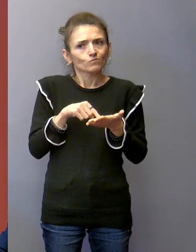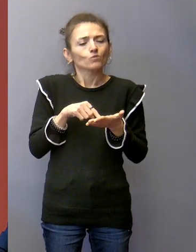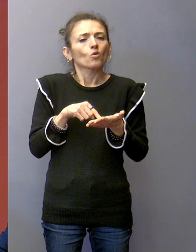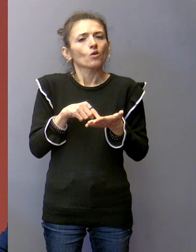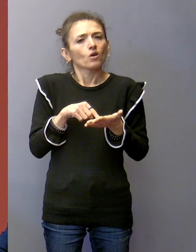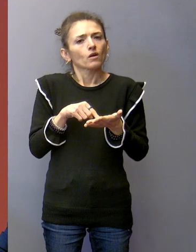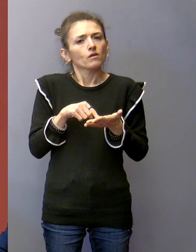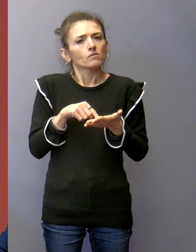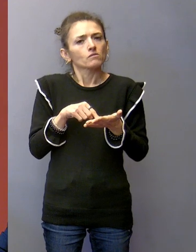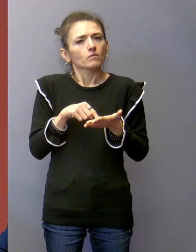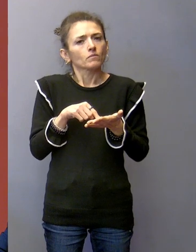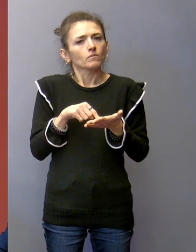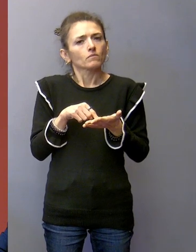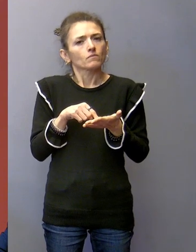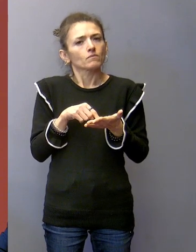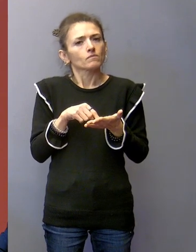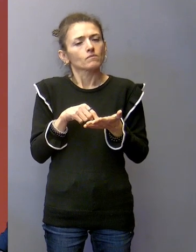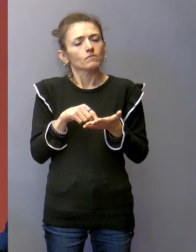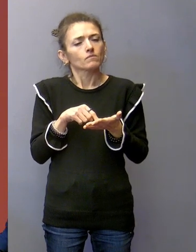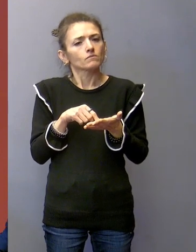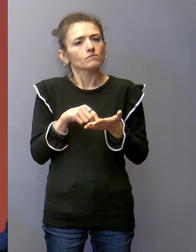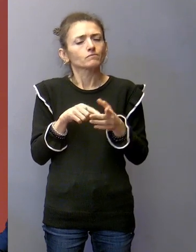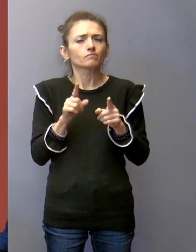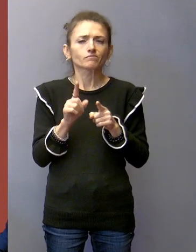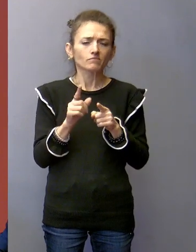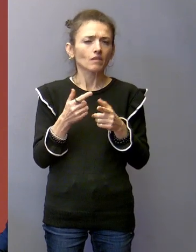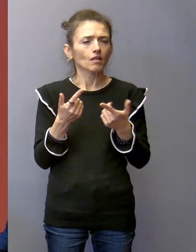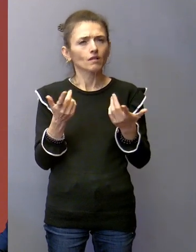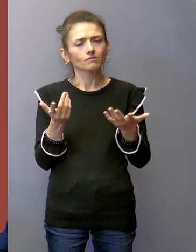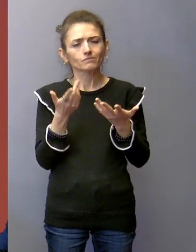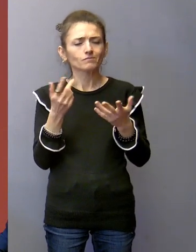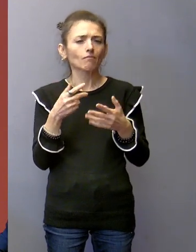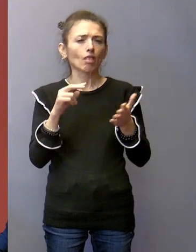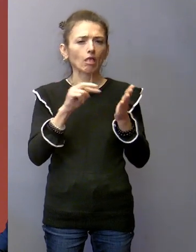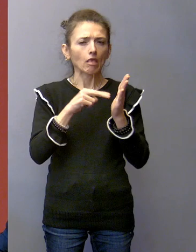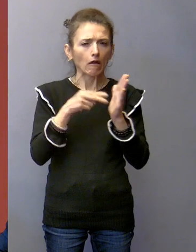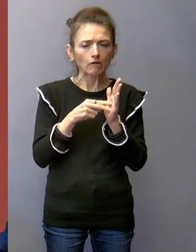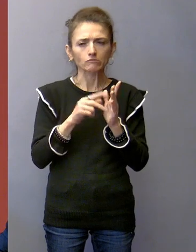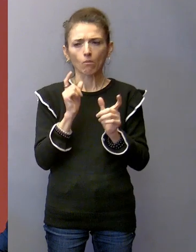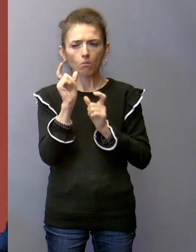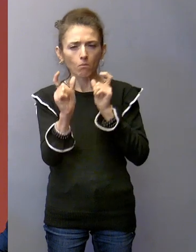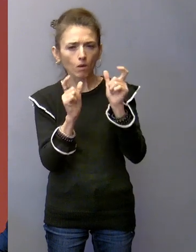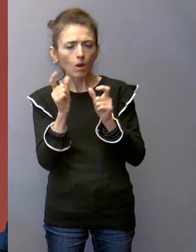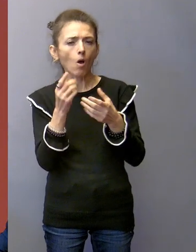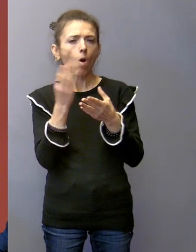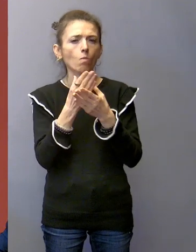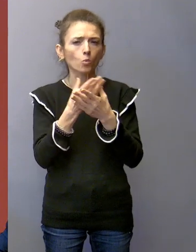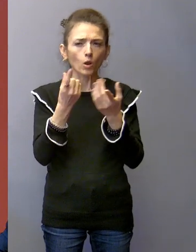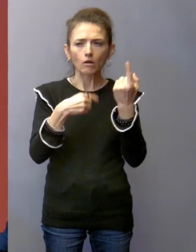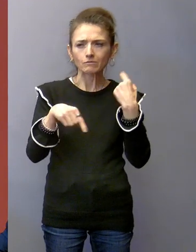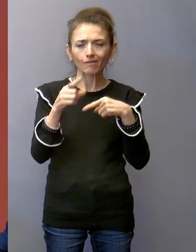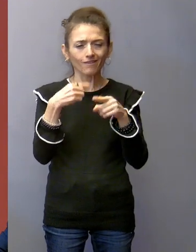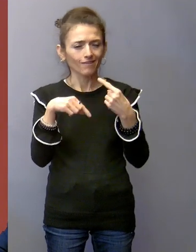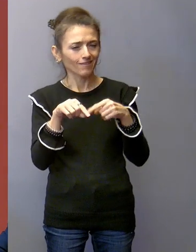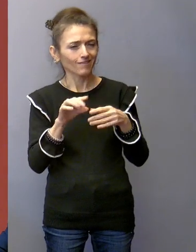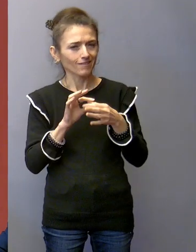dietro come posso dire la copertura dei tecnicismi della alta burocrazia della materia urbanistica